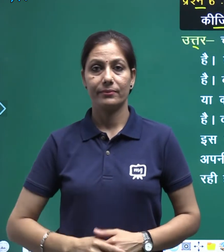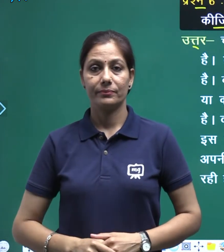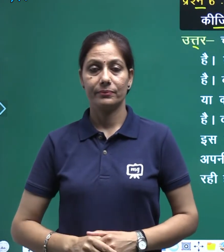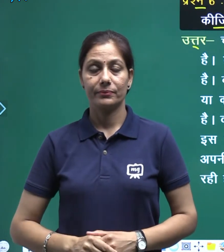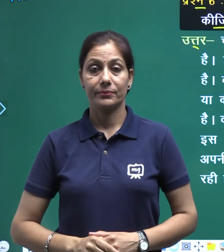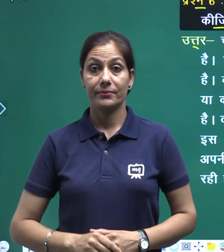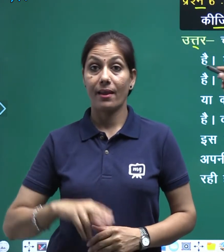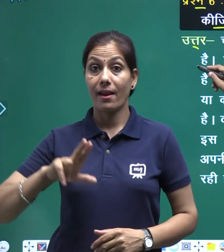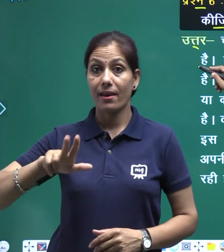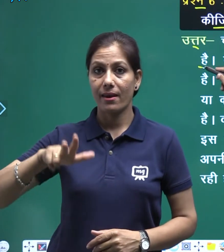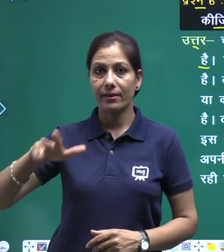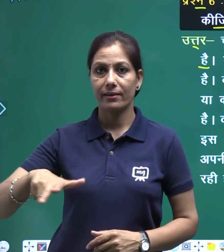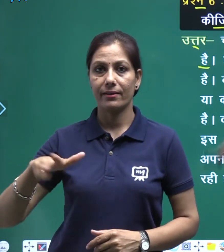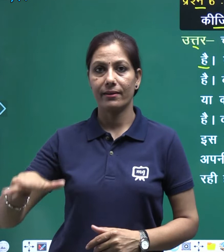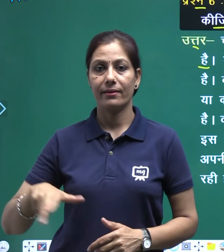नटखट है।